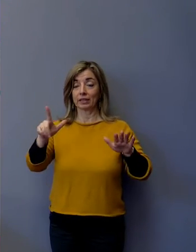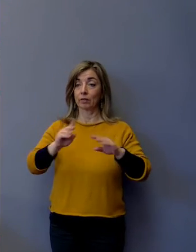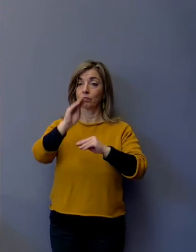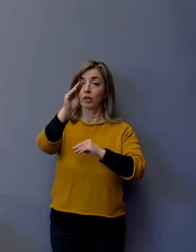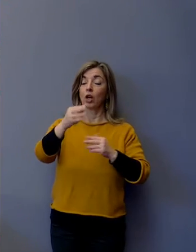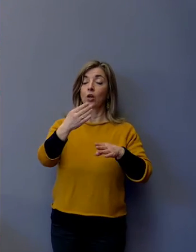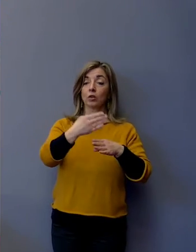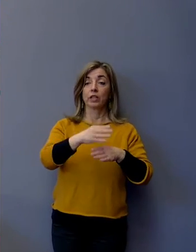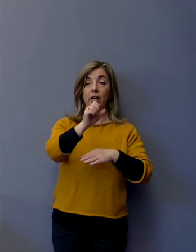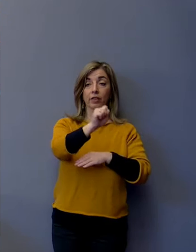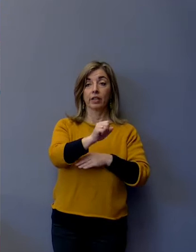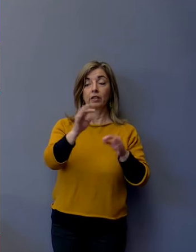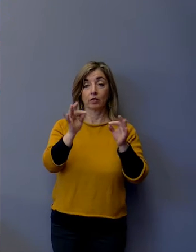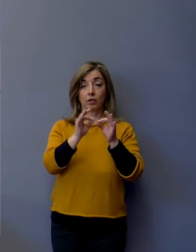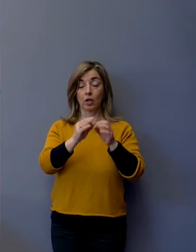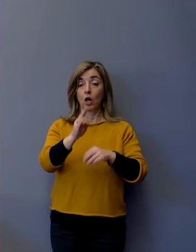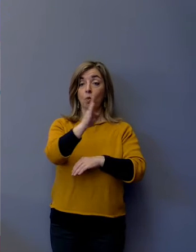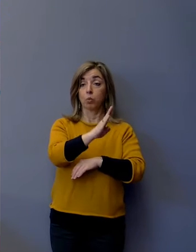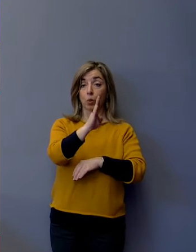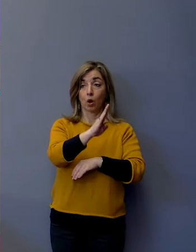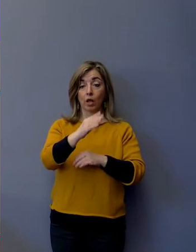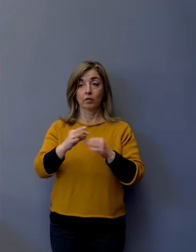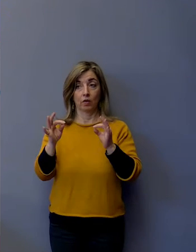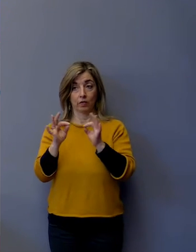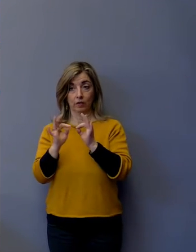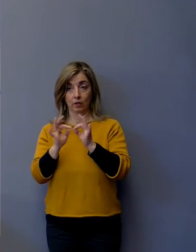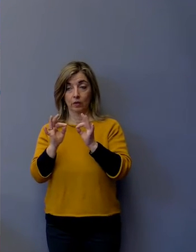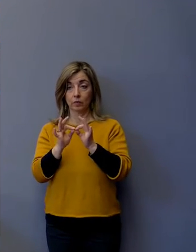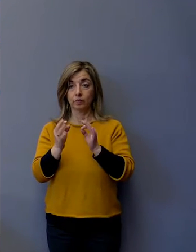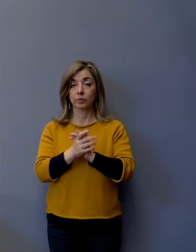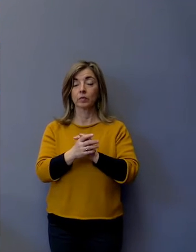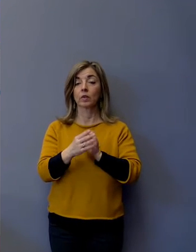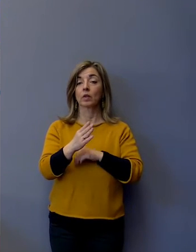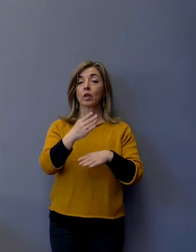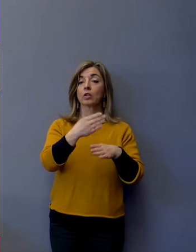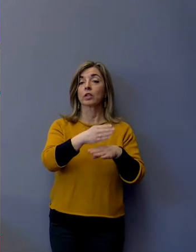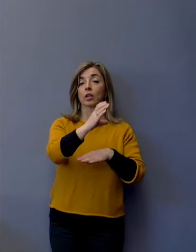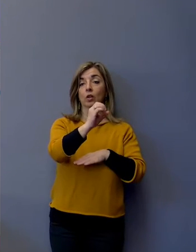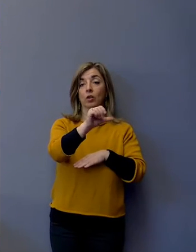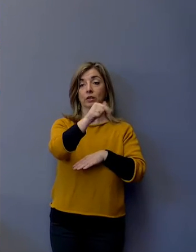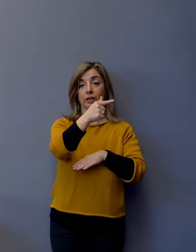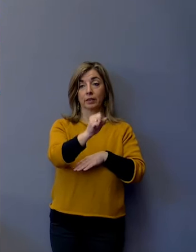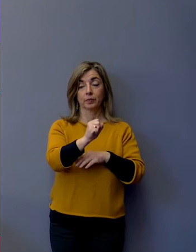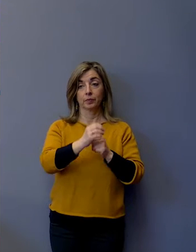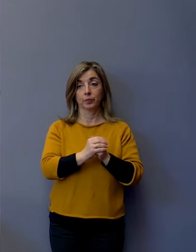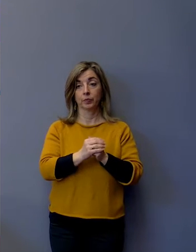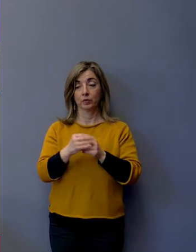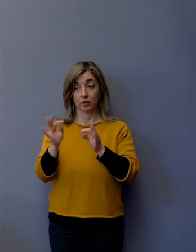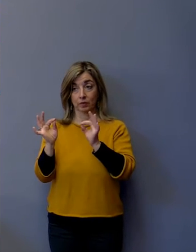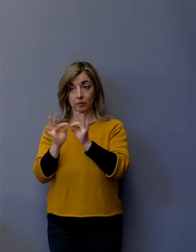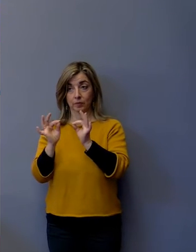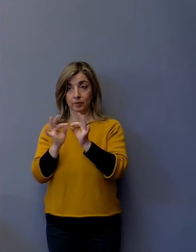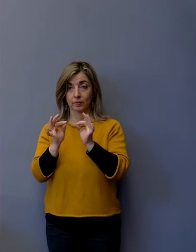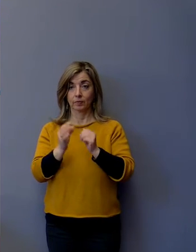consigliera bruccoleri amorevole consigliere costa favorevole